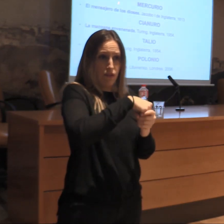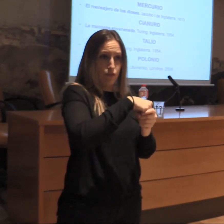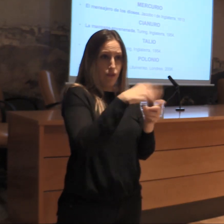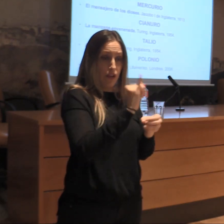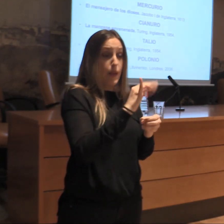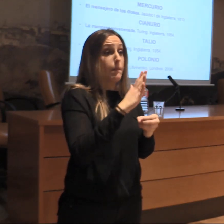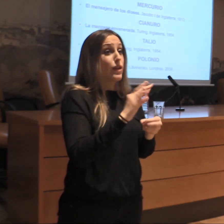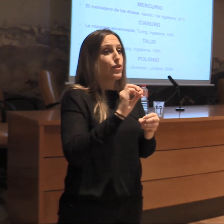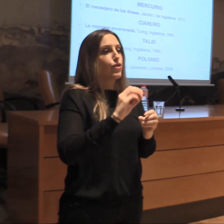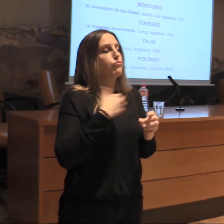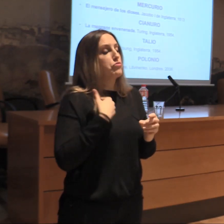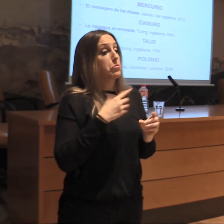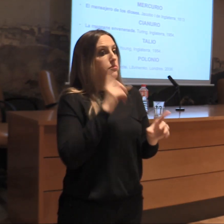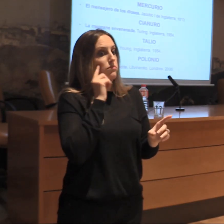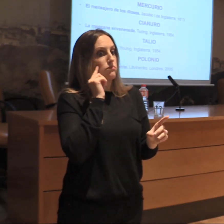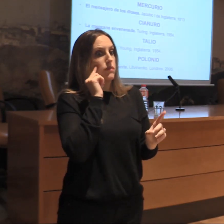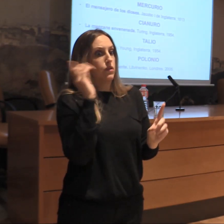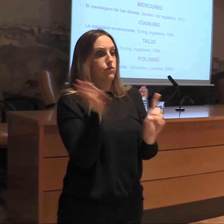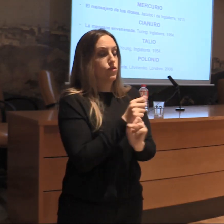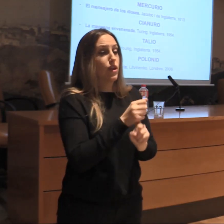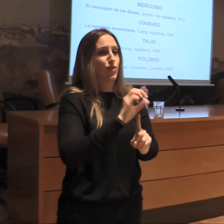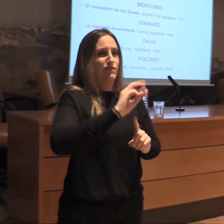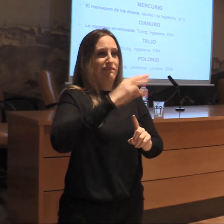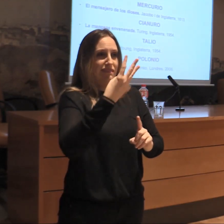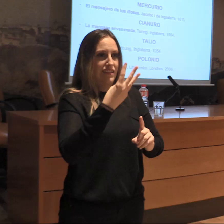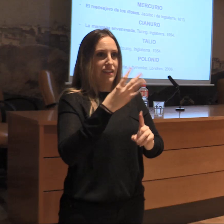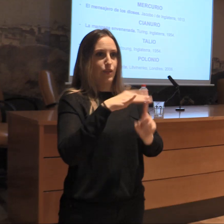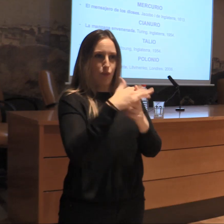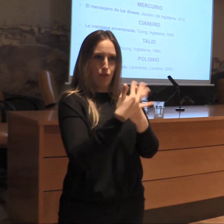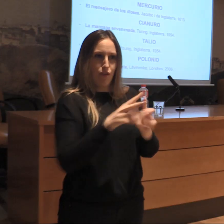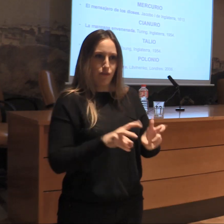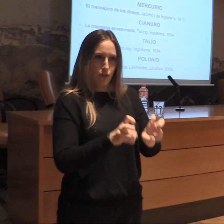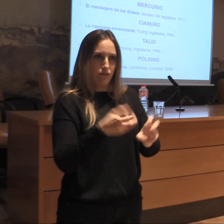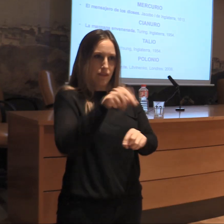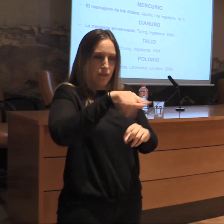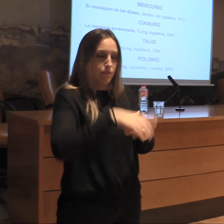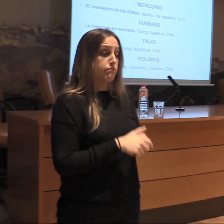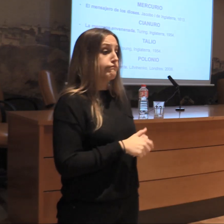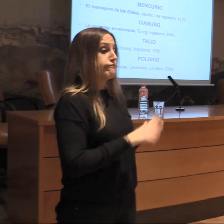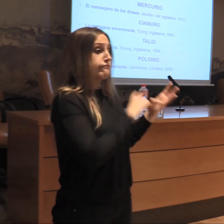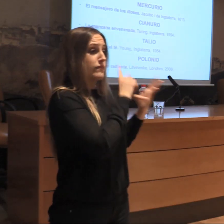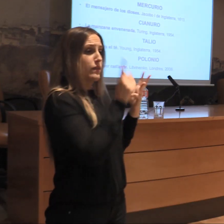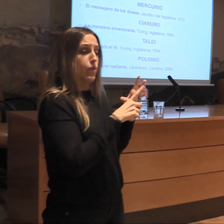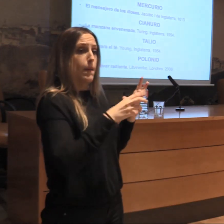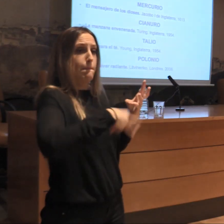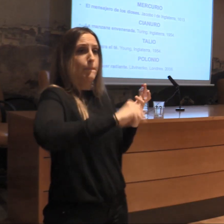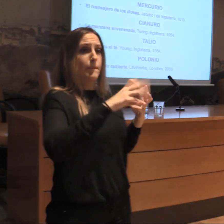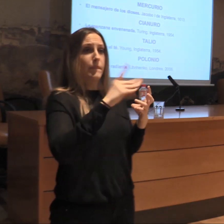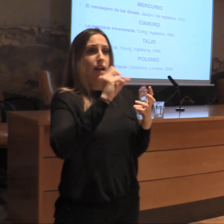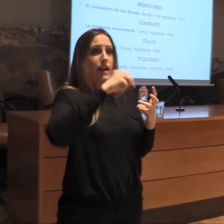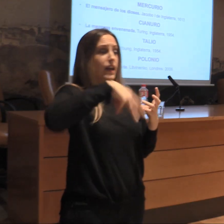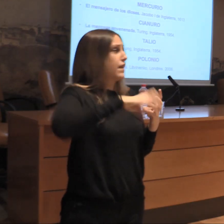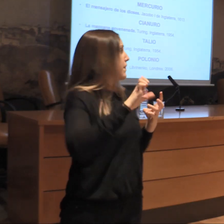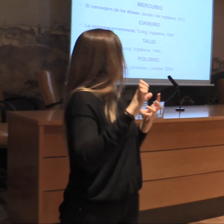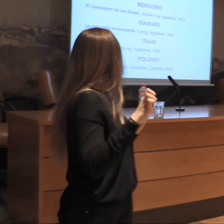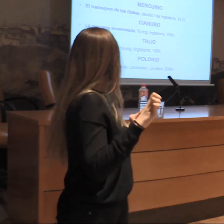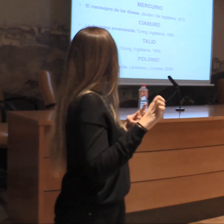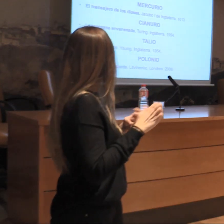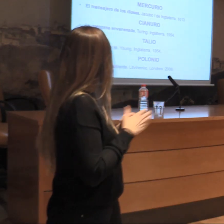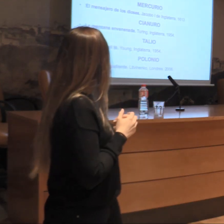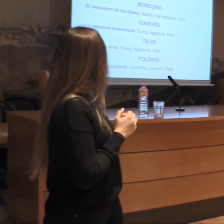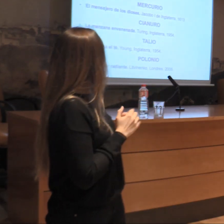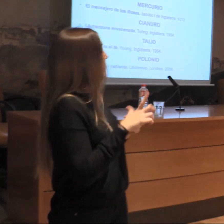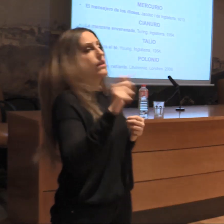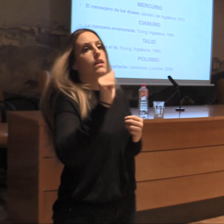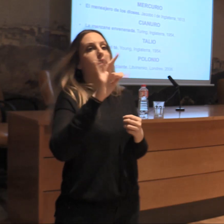femenina. Luego vamos a hablar de Madame Lafargue, es también un caso particular, pero que tiene mucha relevancia científica